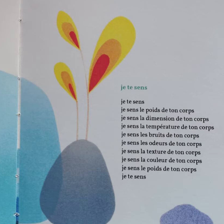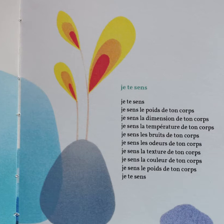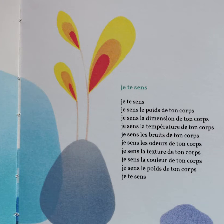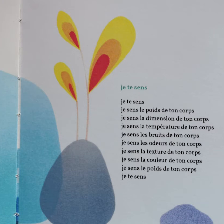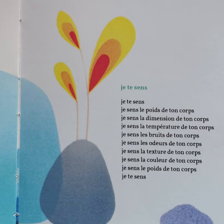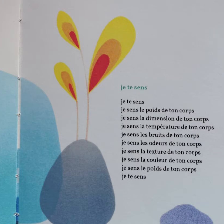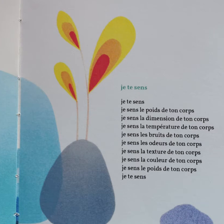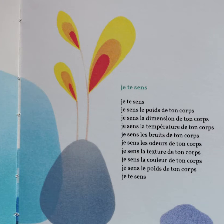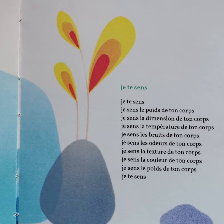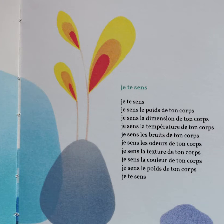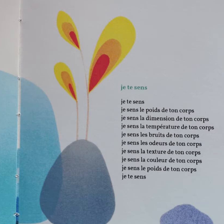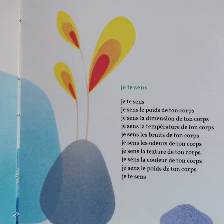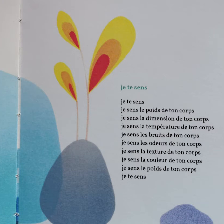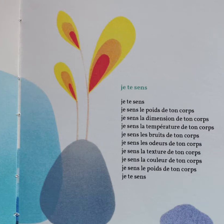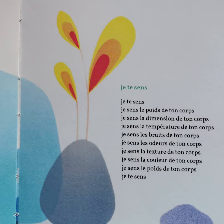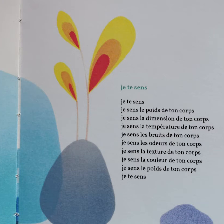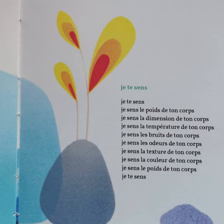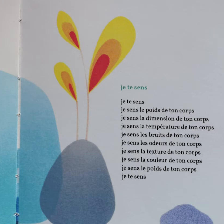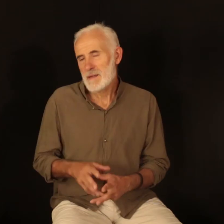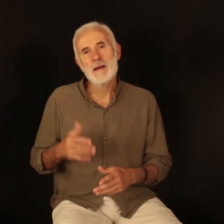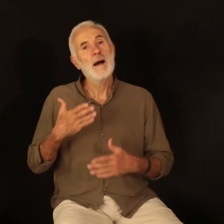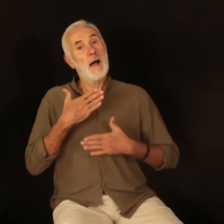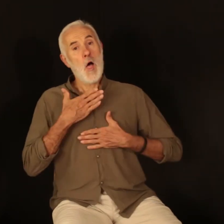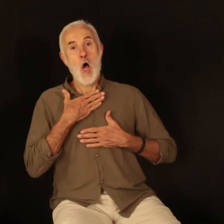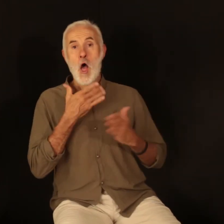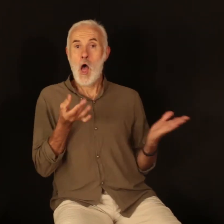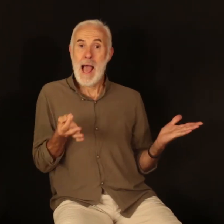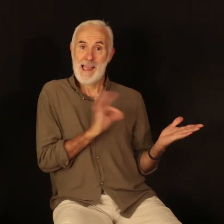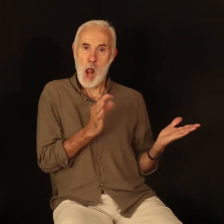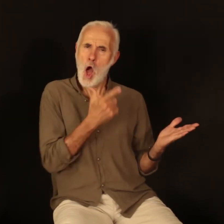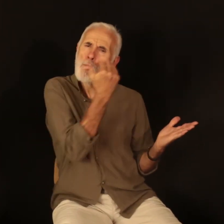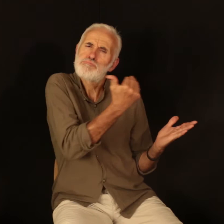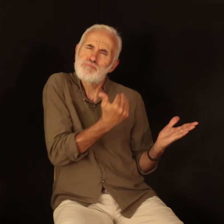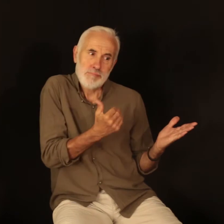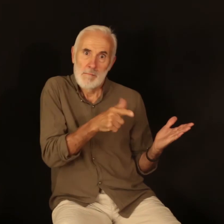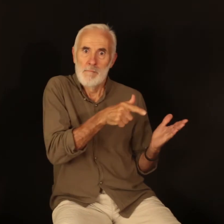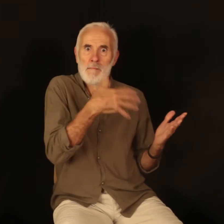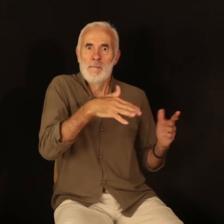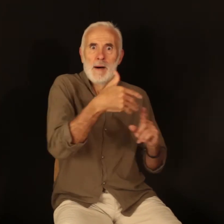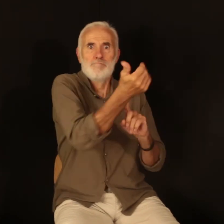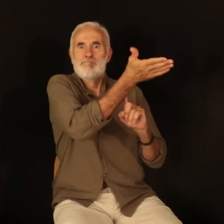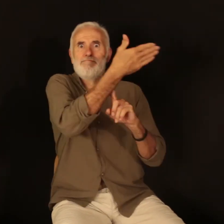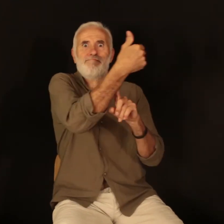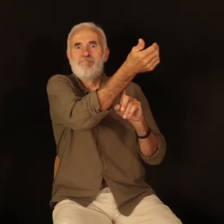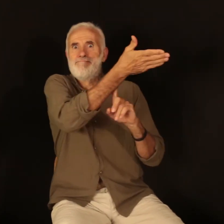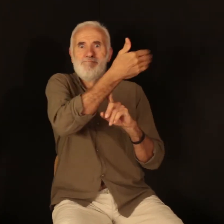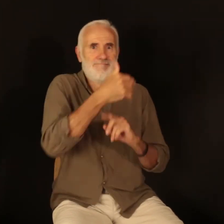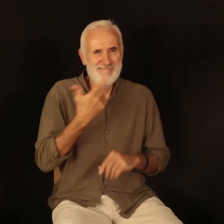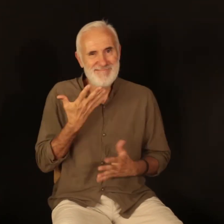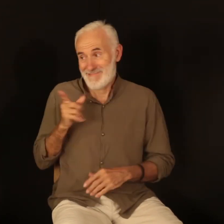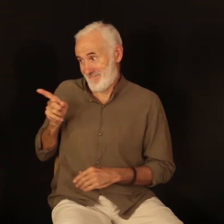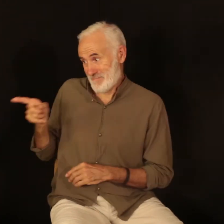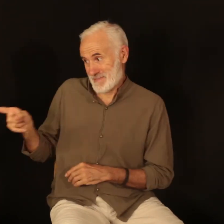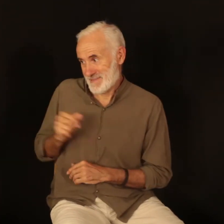Ensuite, j'aimerais vous présenter un titre emblématique du catalogue. Donc, Des étoiles filantes est un livre de